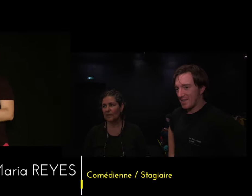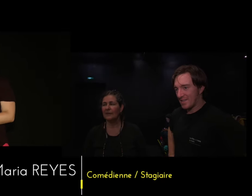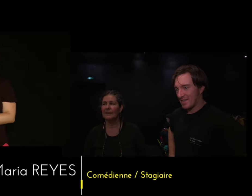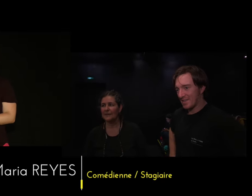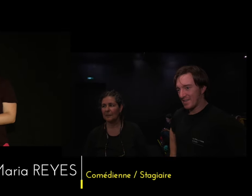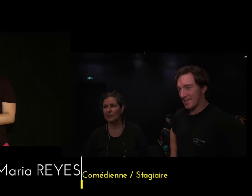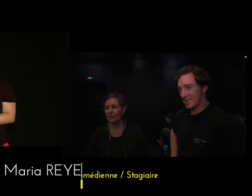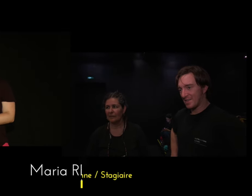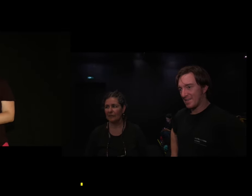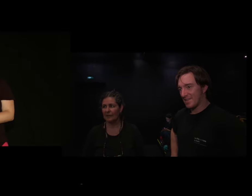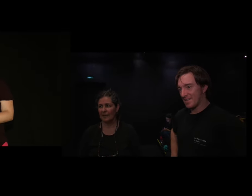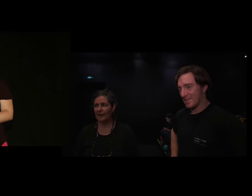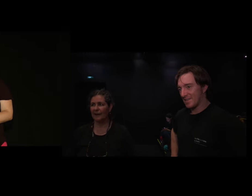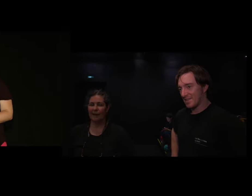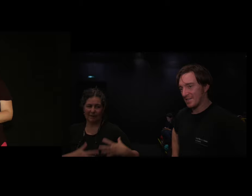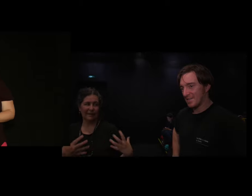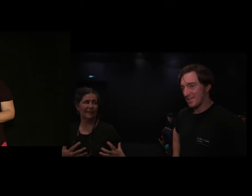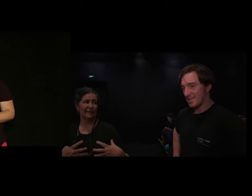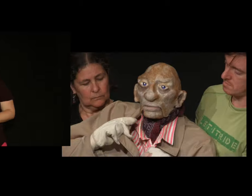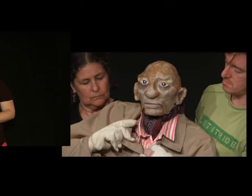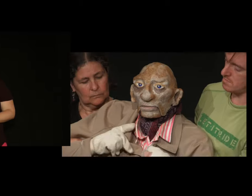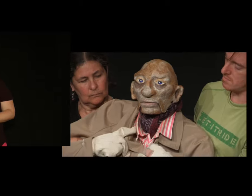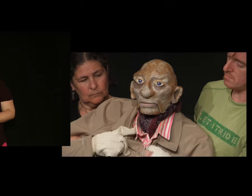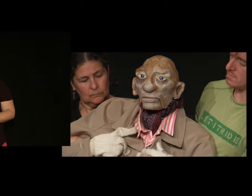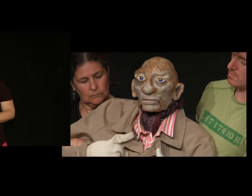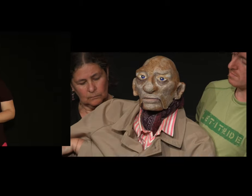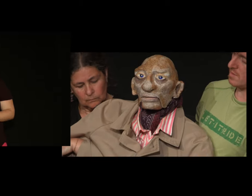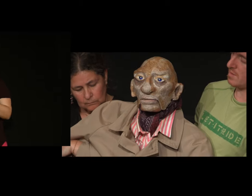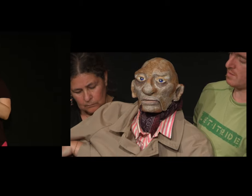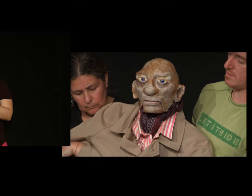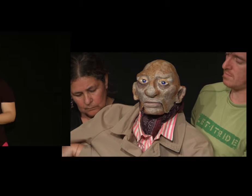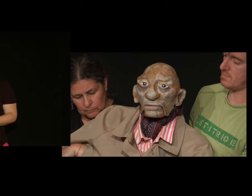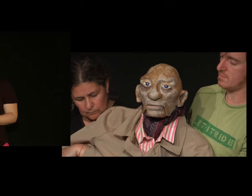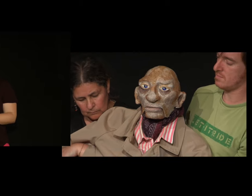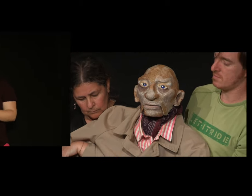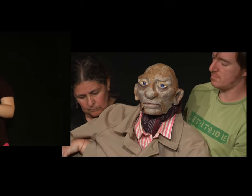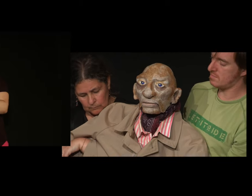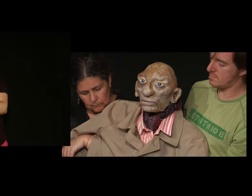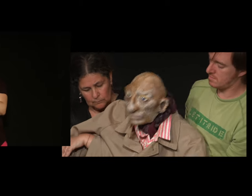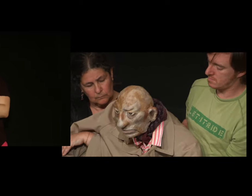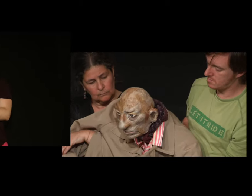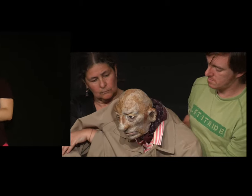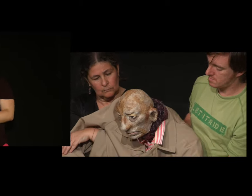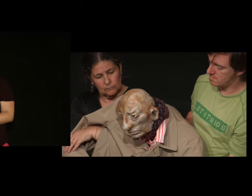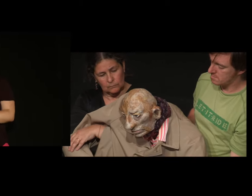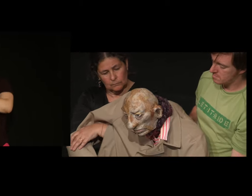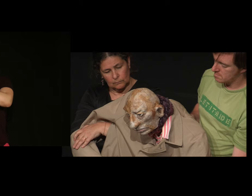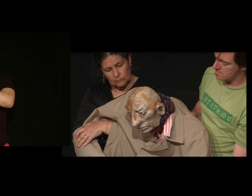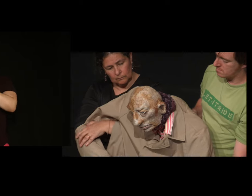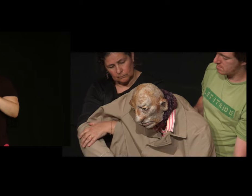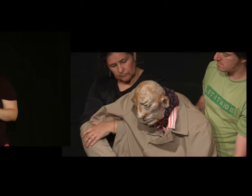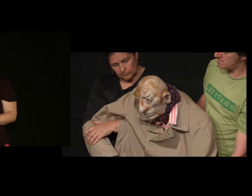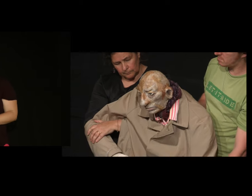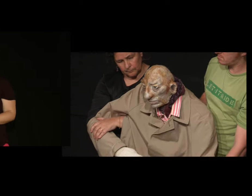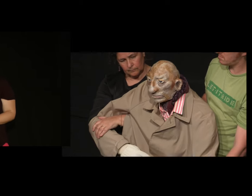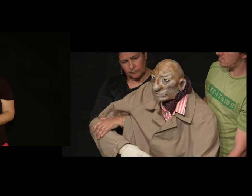Donc c'est vraiment agréable. Il est quelqu'un de très tendre pour